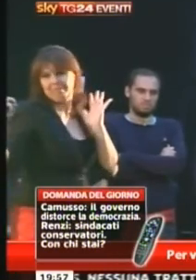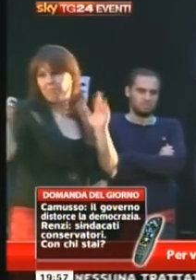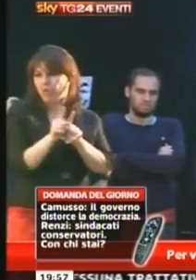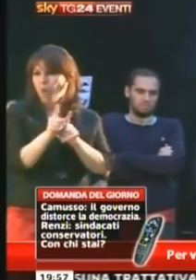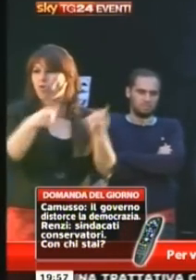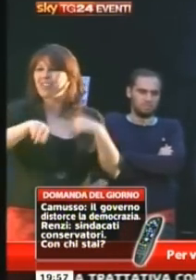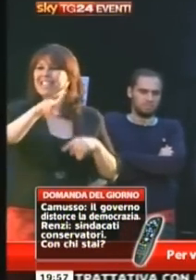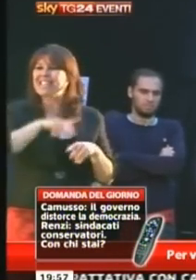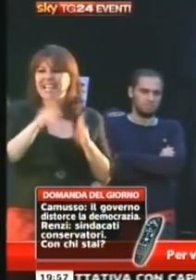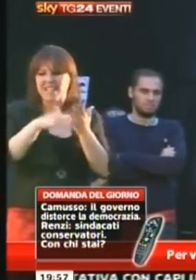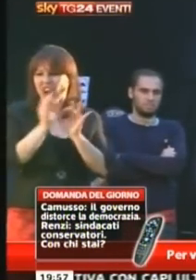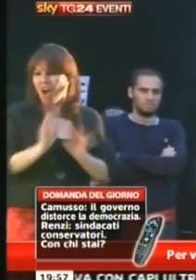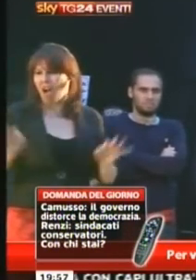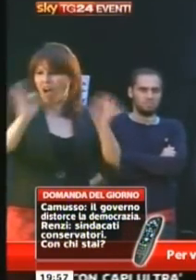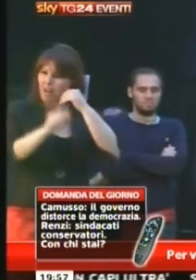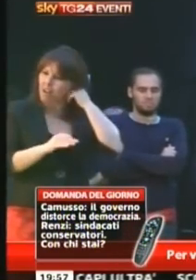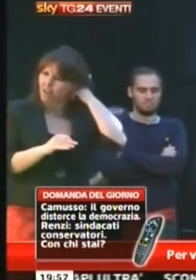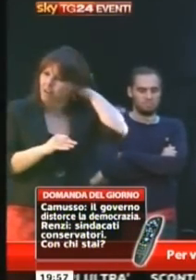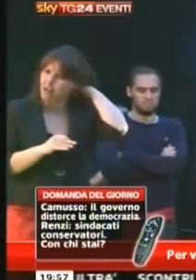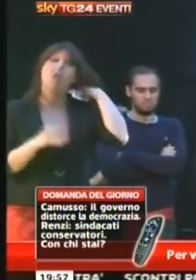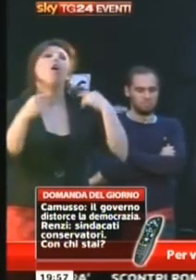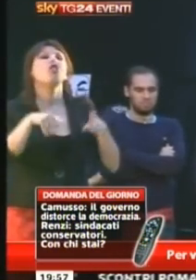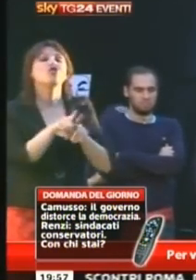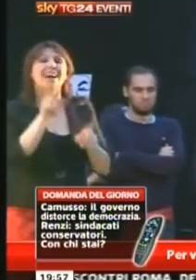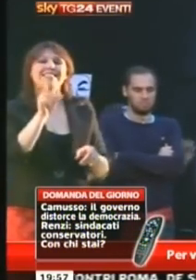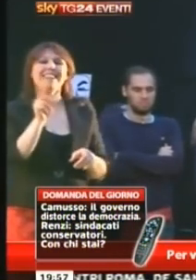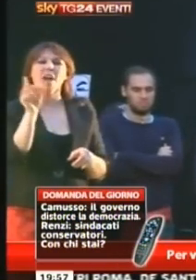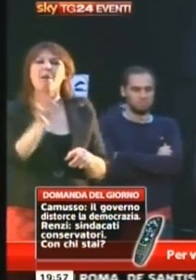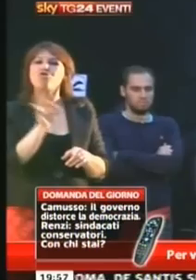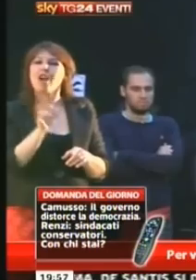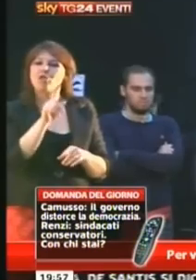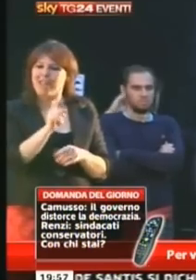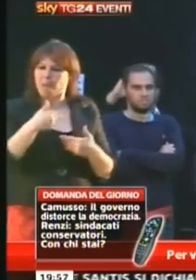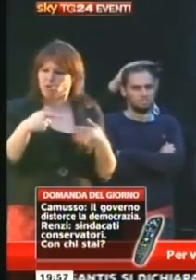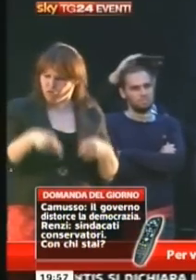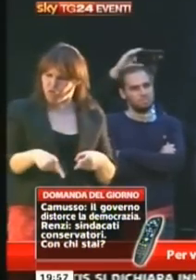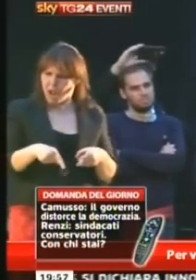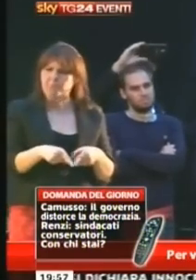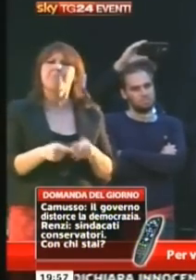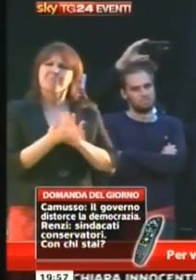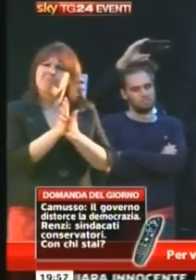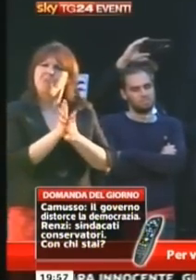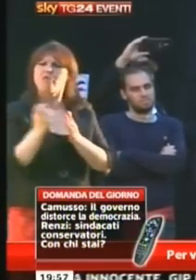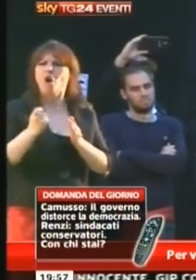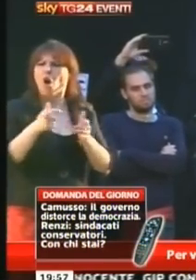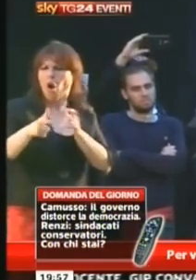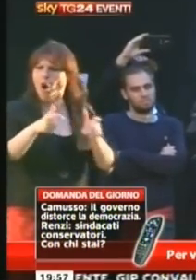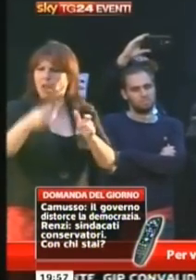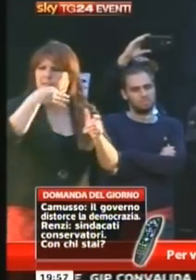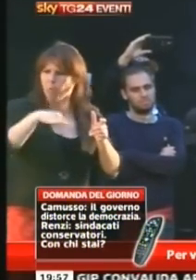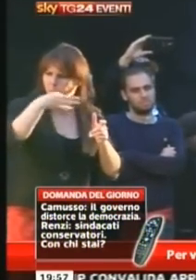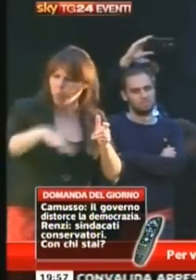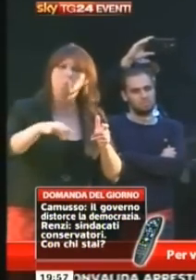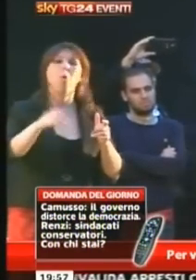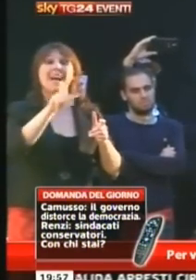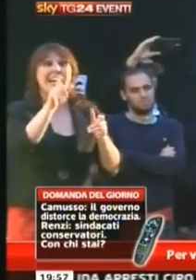stessi. E allora, adesso abbiamo un 30% di debito, possiamo avere una forza contrattuale perfetta, andiamo là, perché non è un debito